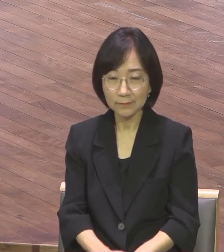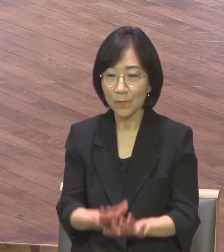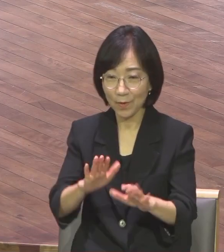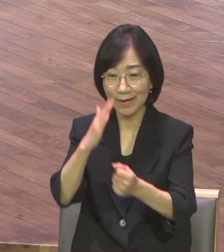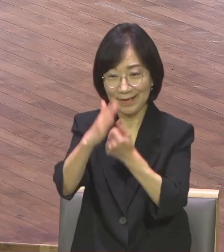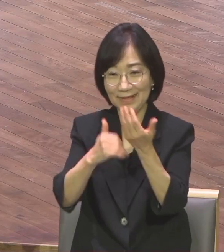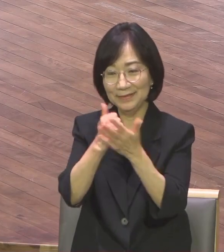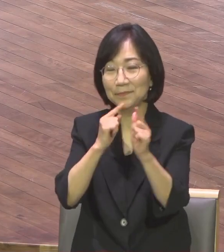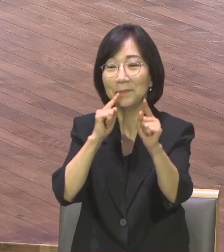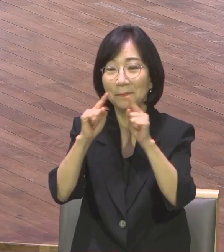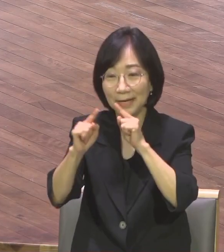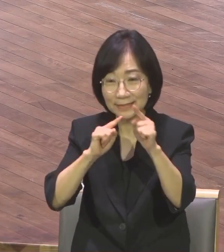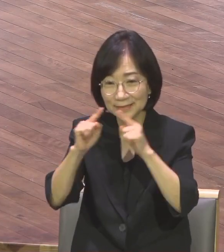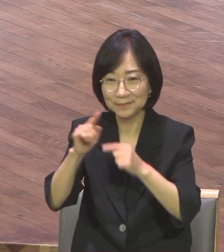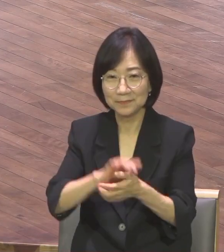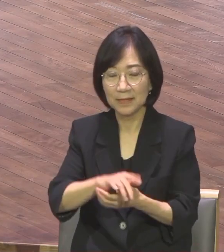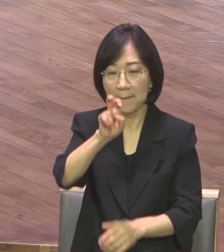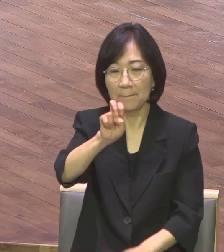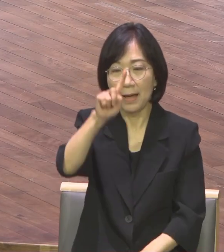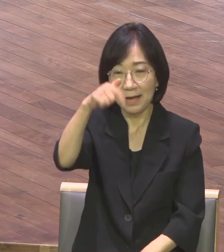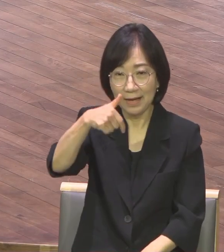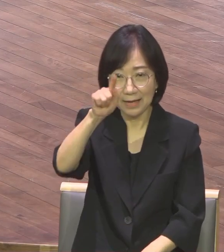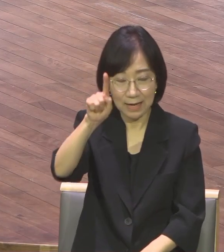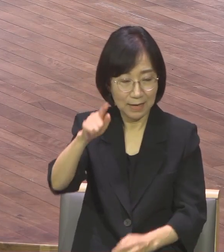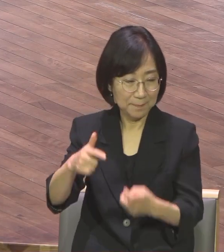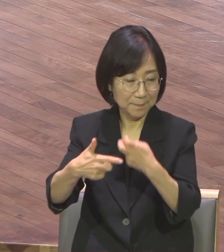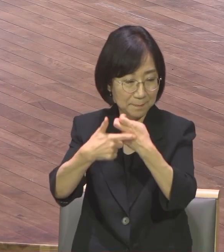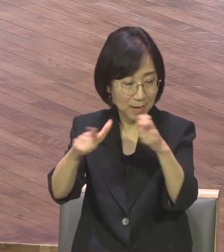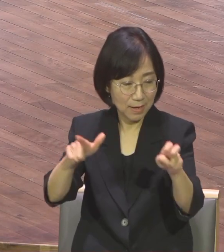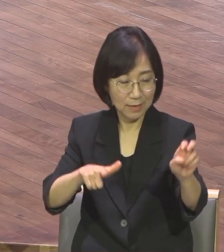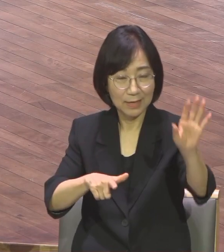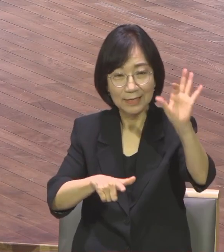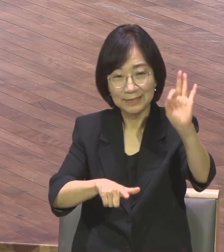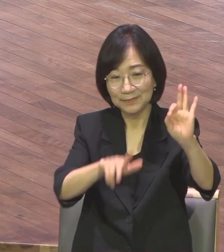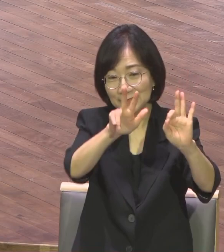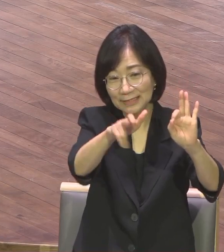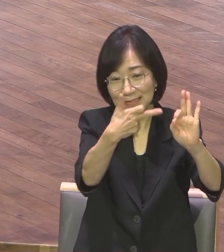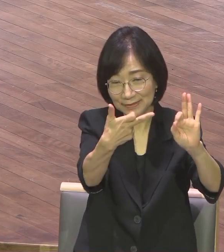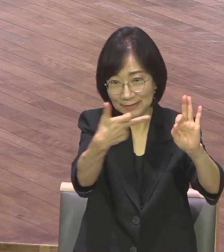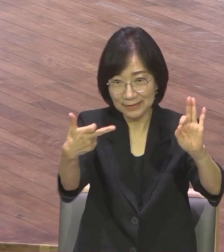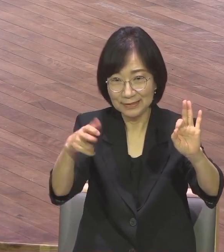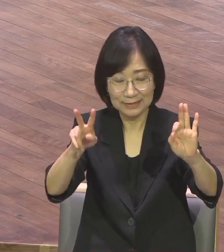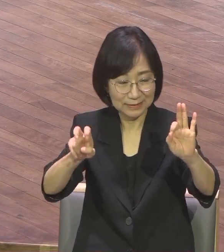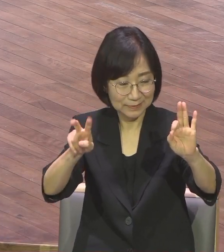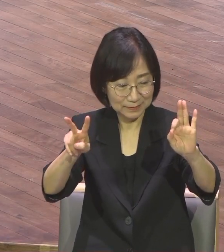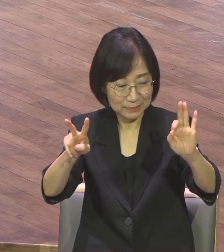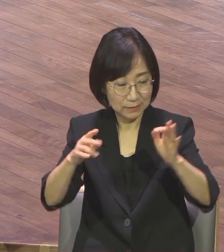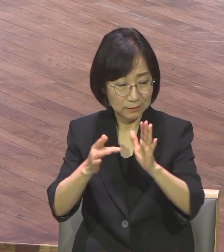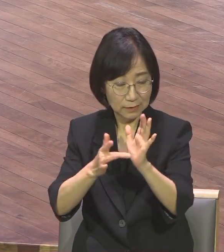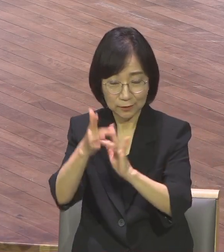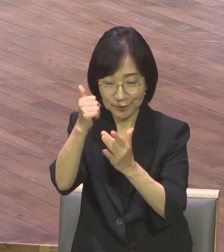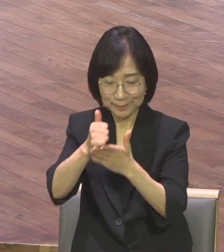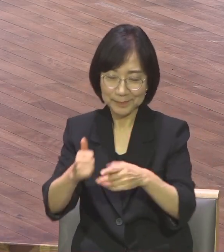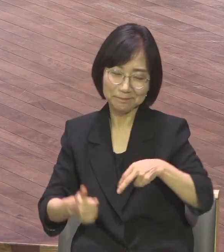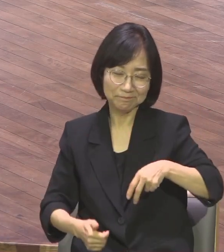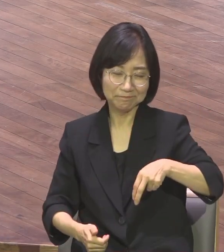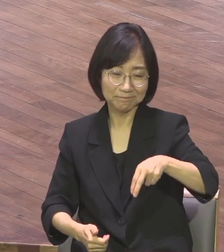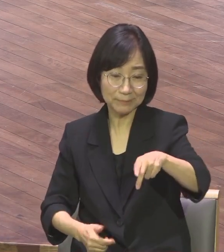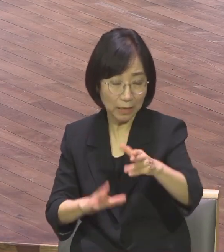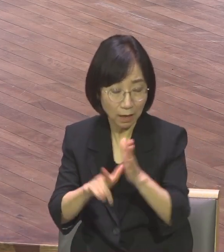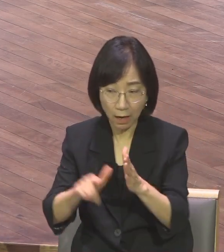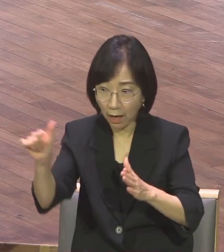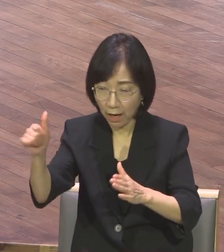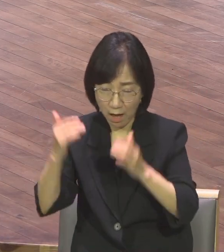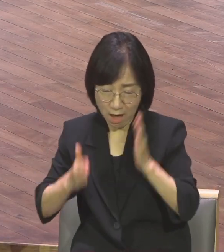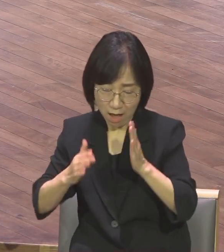은혜 받고 성취될 하나님의 말씀은 마가복음 10장 17절에서 22절 말씀입니다. 예수께서 길에 나가실 새